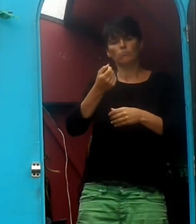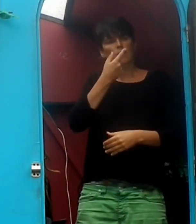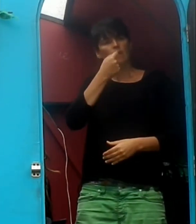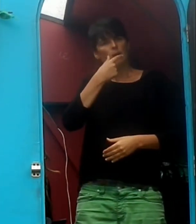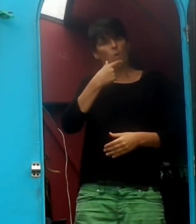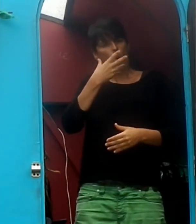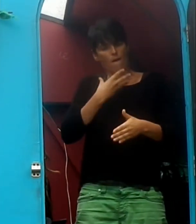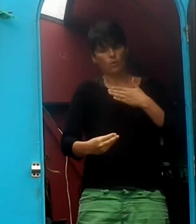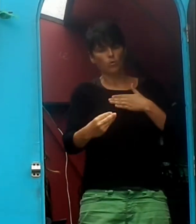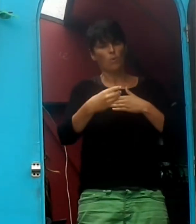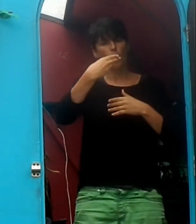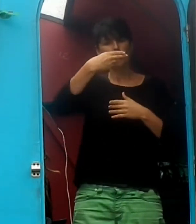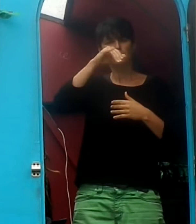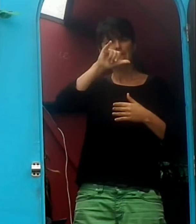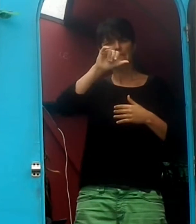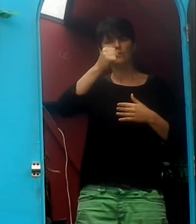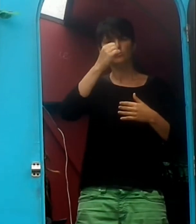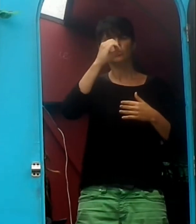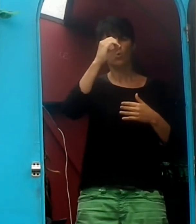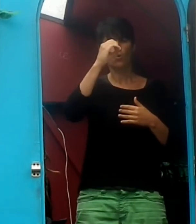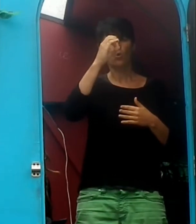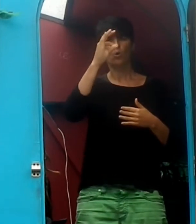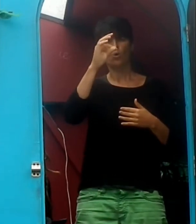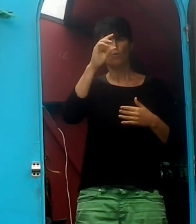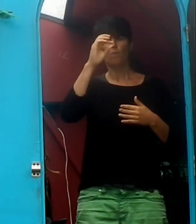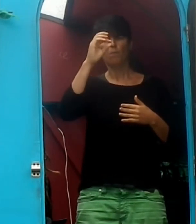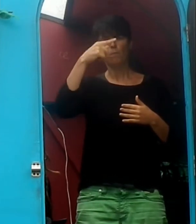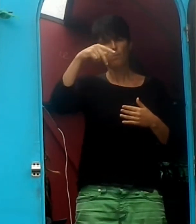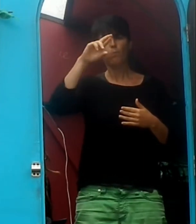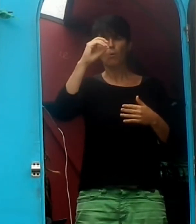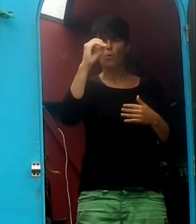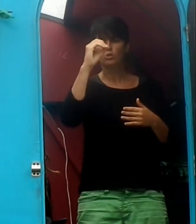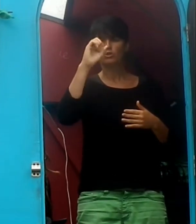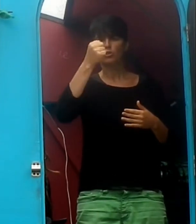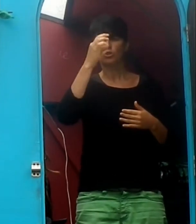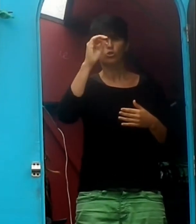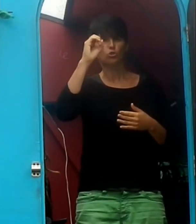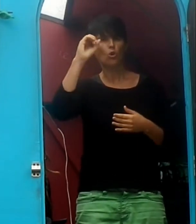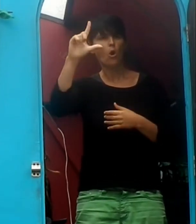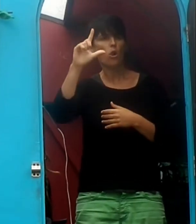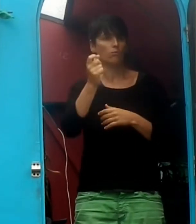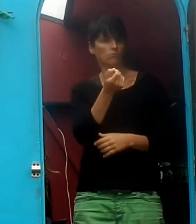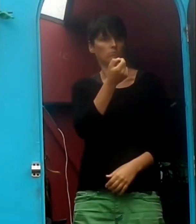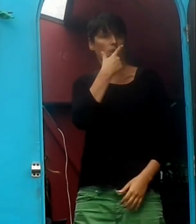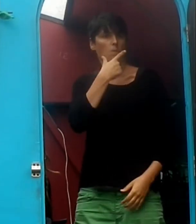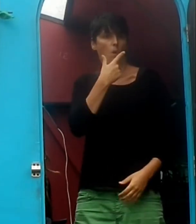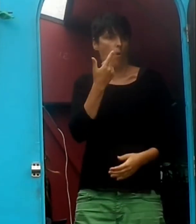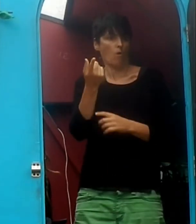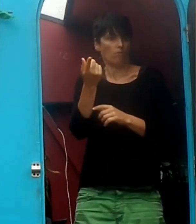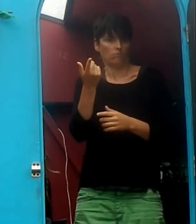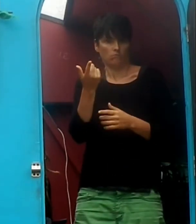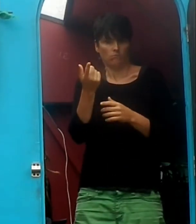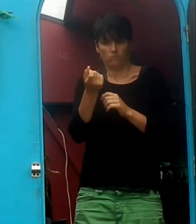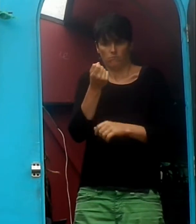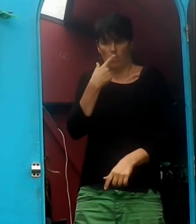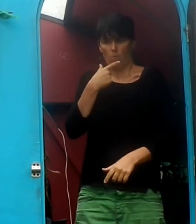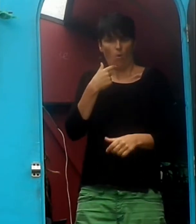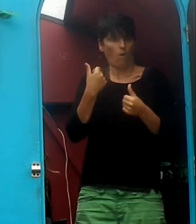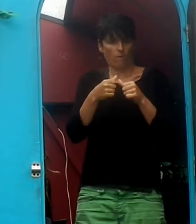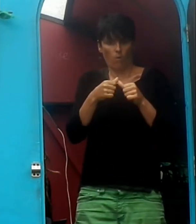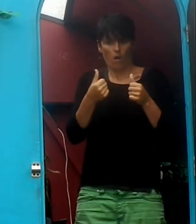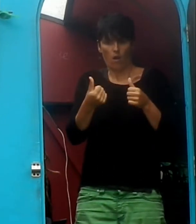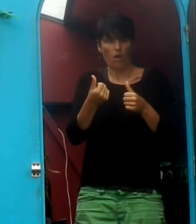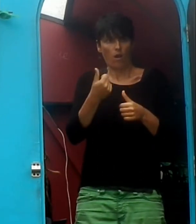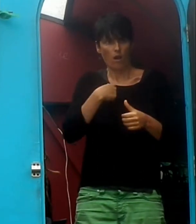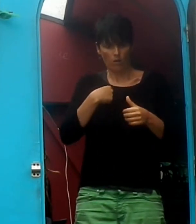pastille abortive. Le misoprostol, en fait, c'est... un médicament au départ qui traite les ulcères